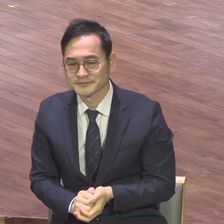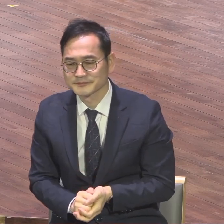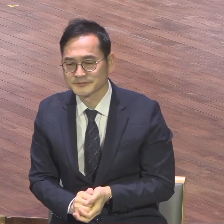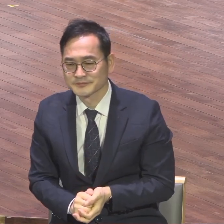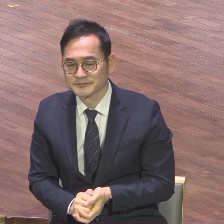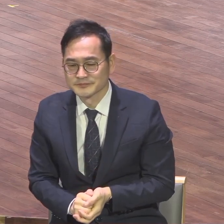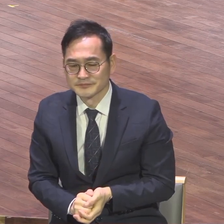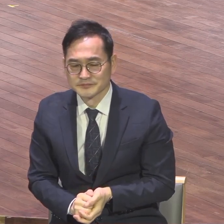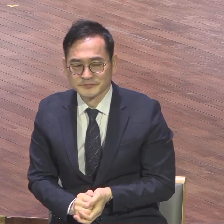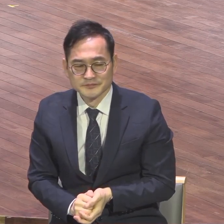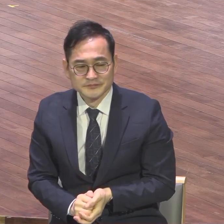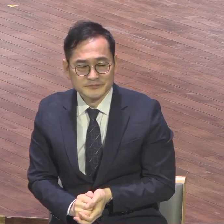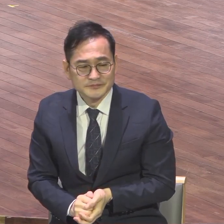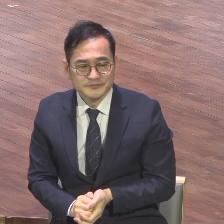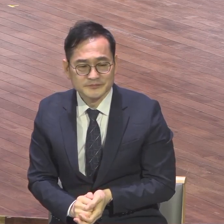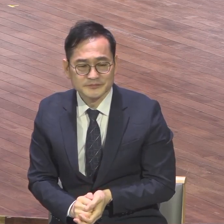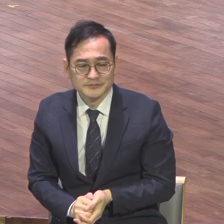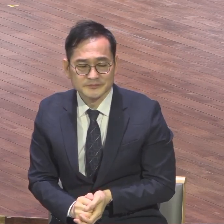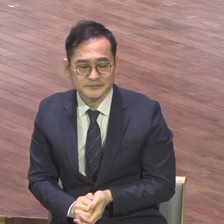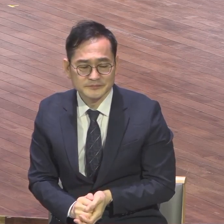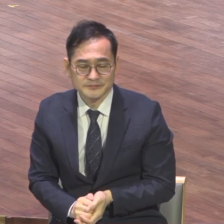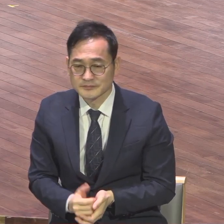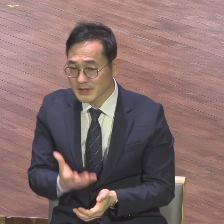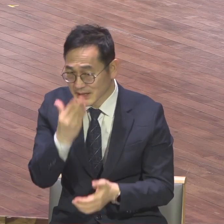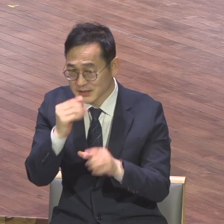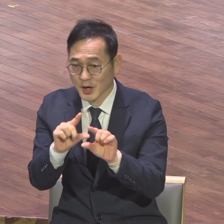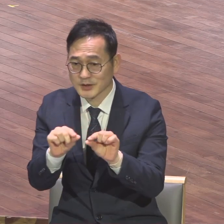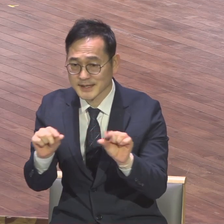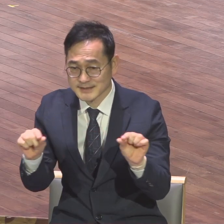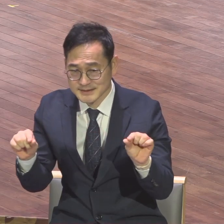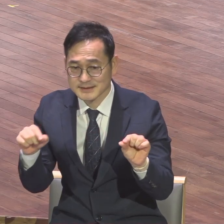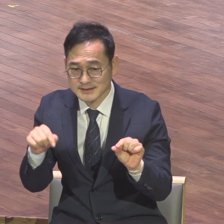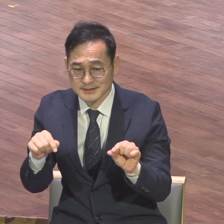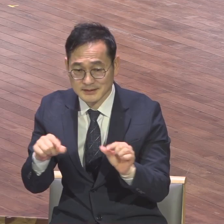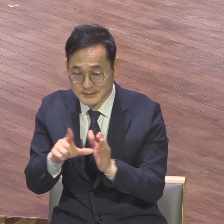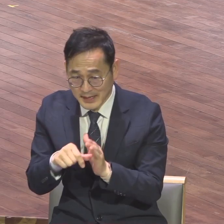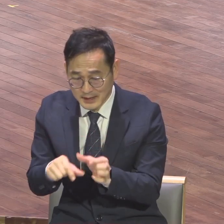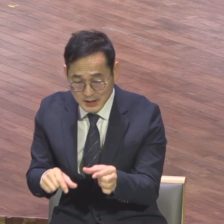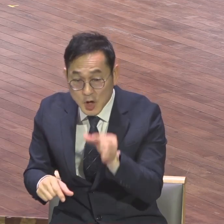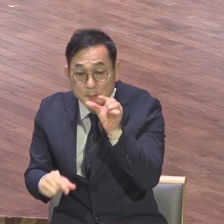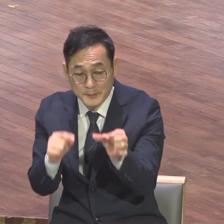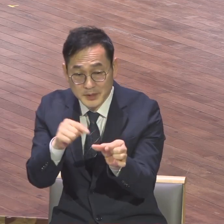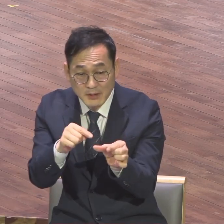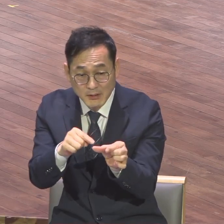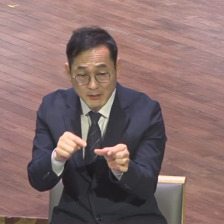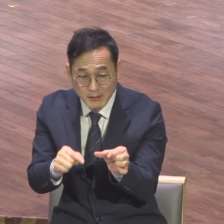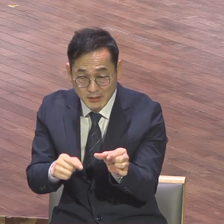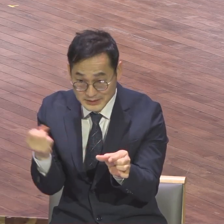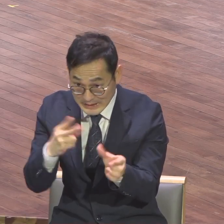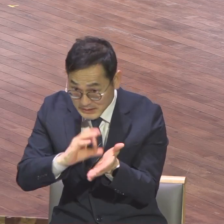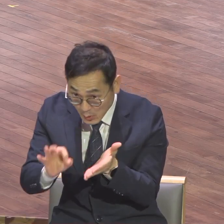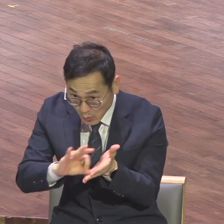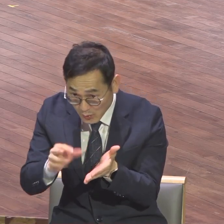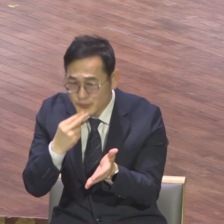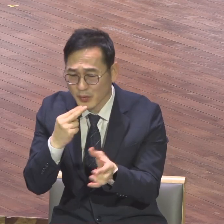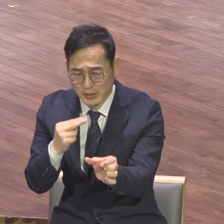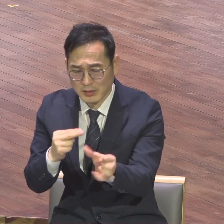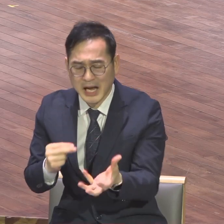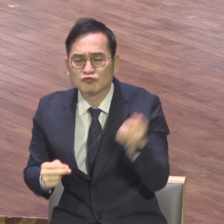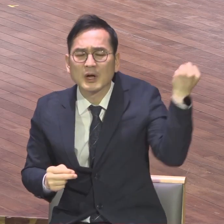교회는 성찬식 할 때 여러분이 받는 잔이 일회용 용기이기 때문에 주머니 넣어서 가져가도